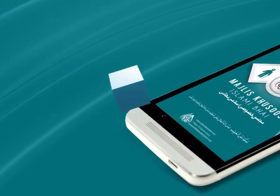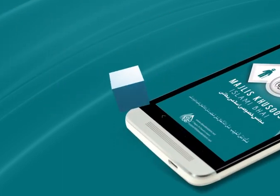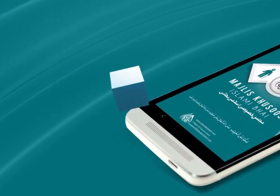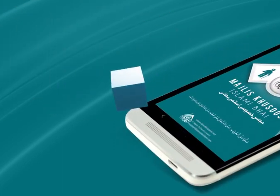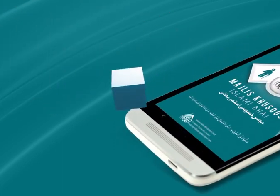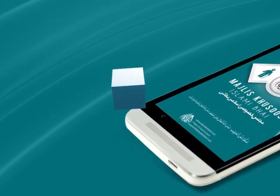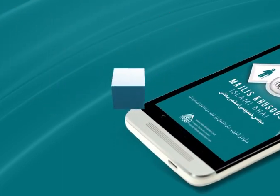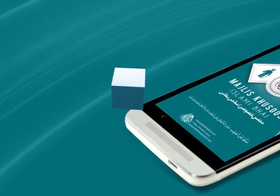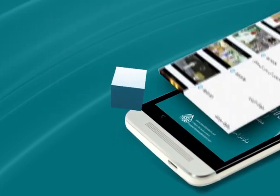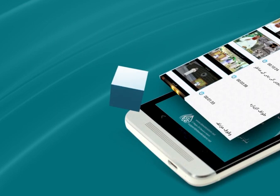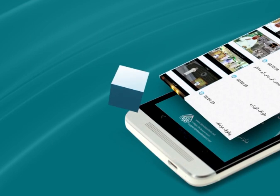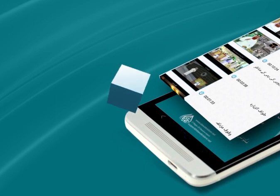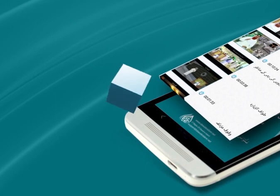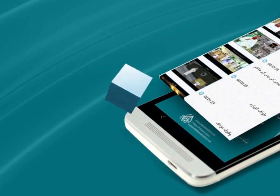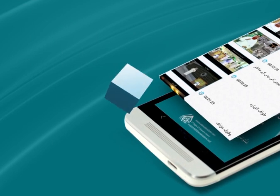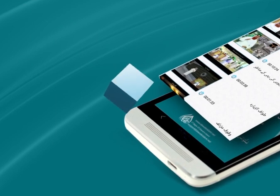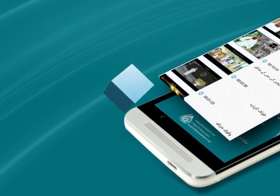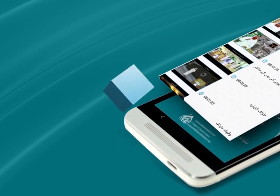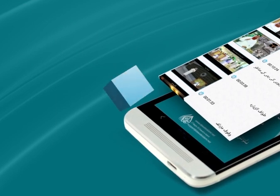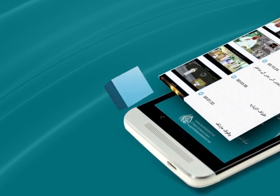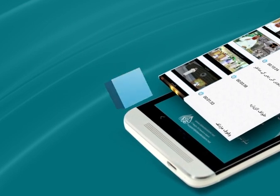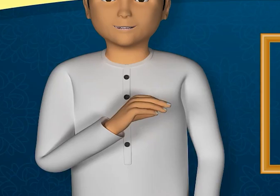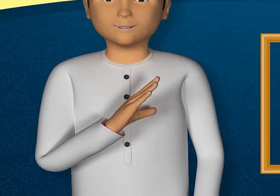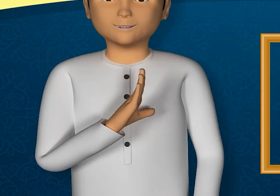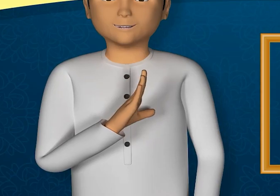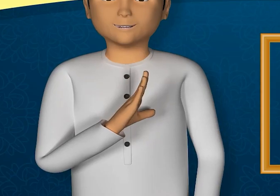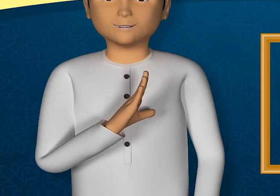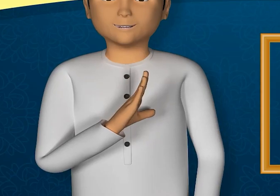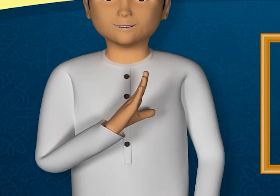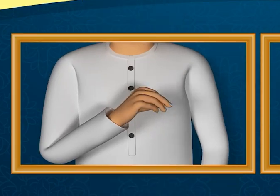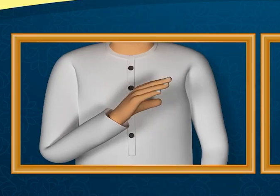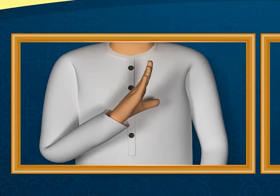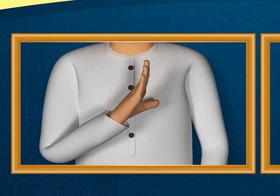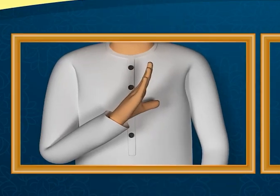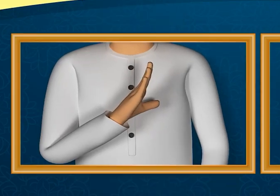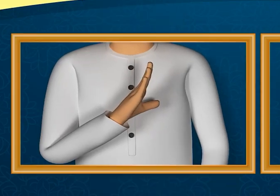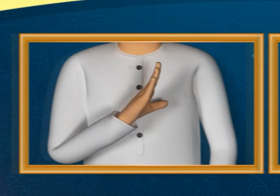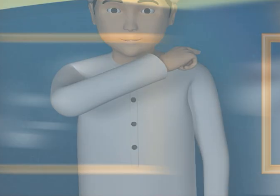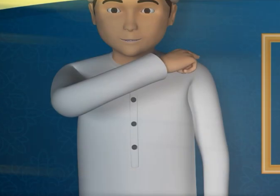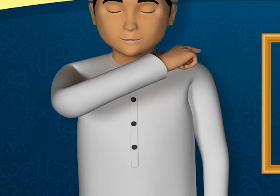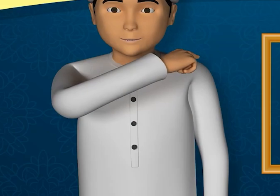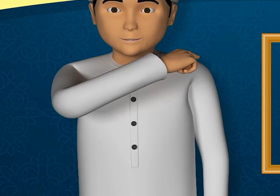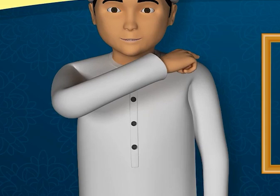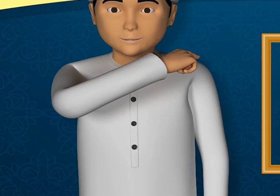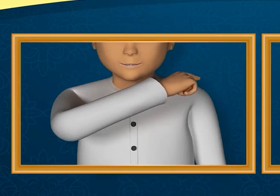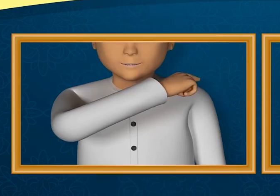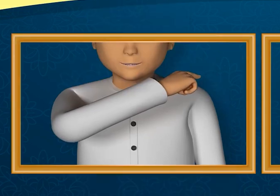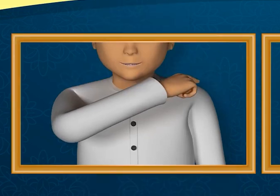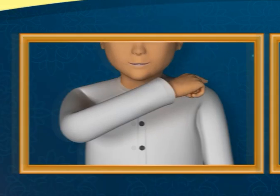سپیشل پرسنز ڈپارٹمنٹ نے مل کر ایک ایپ بنائی ہے عمومی نون ڈیسیبلڈ اسلامی بھائیوں کے لیے اشاروں کی زبان کا کورس